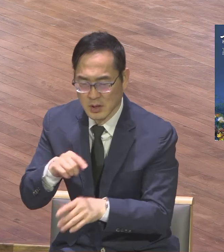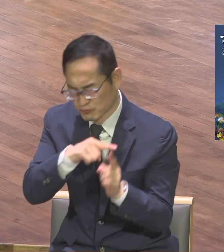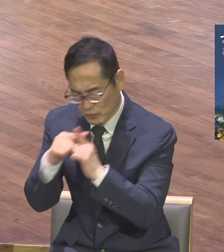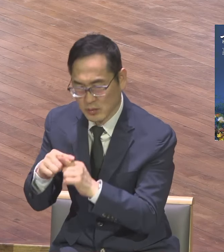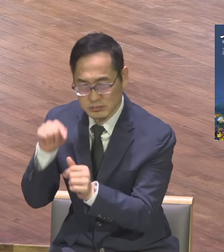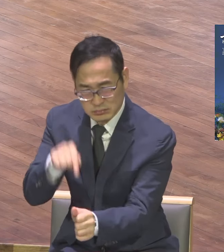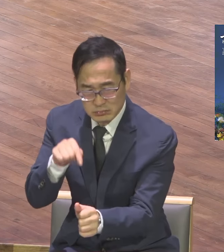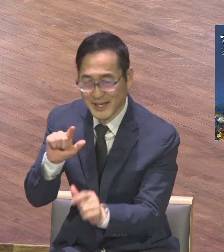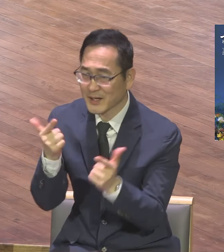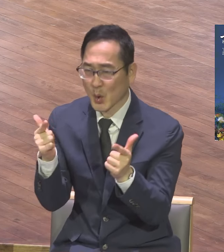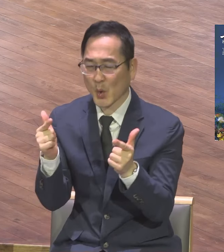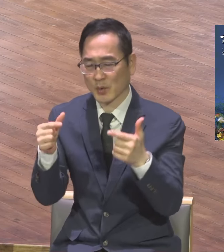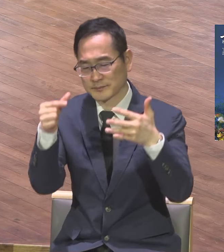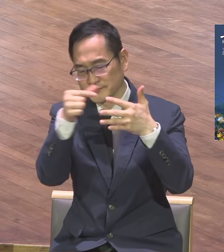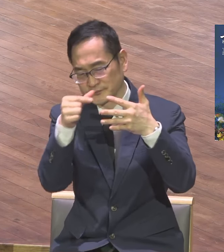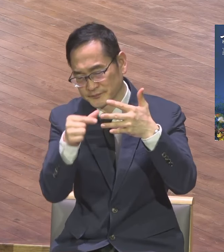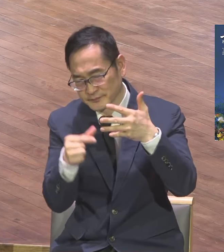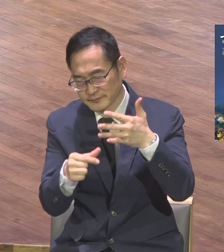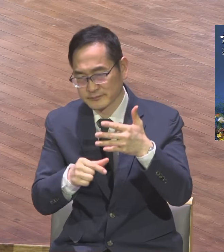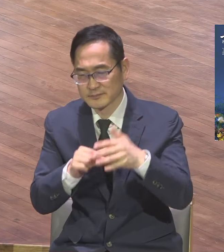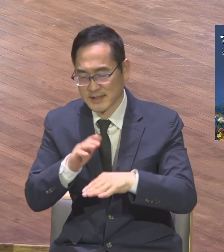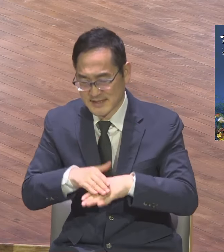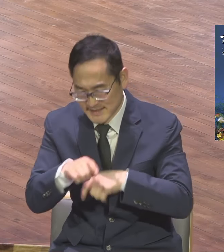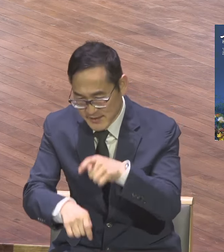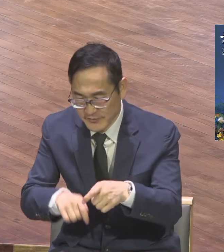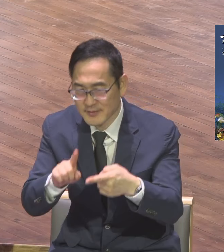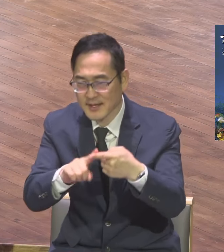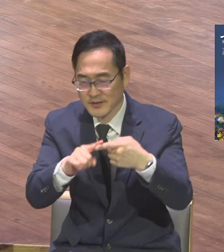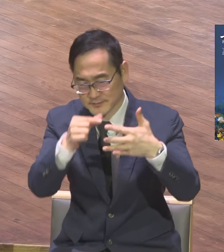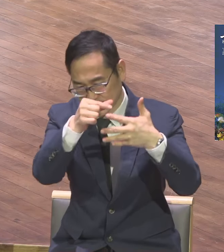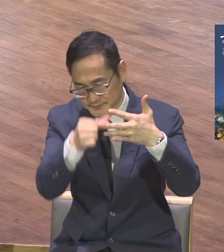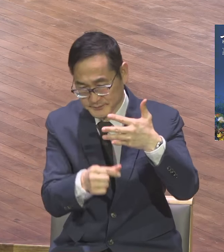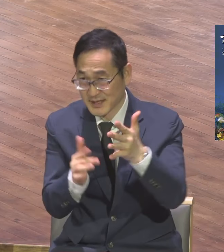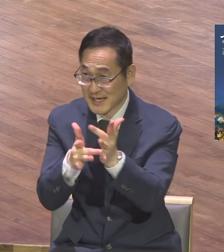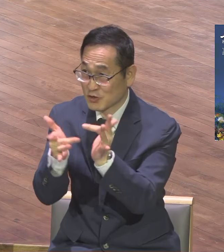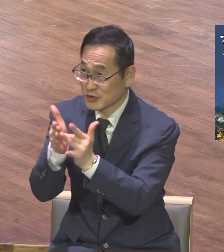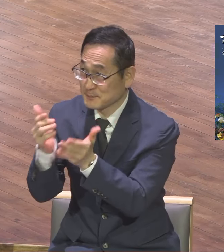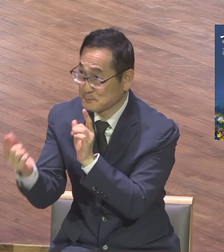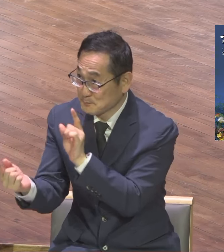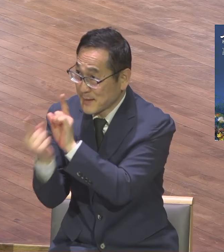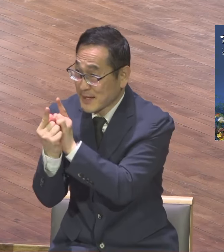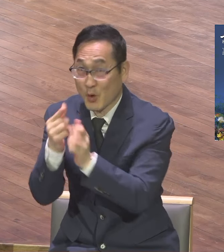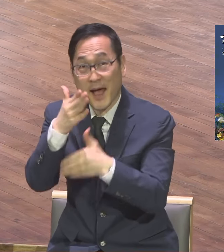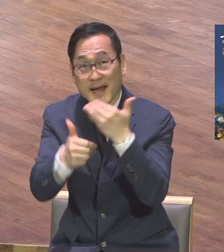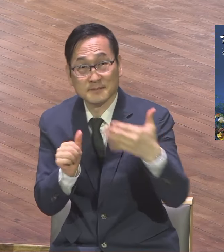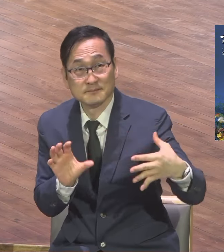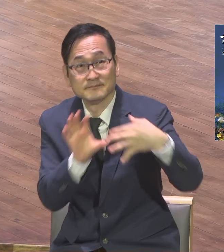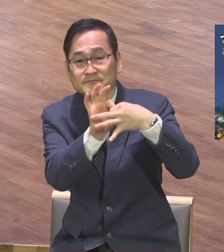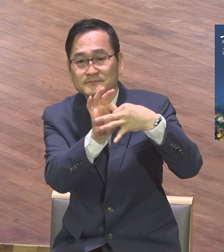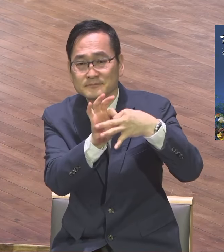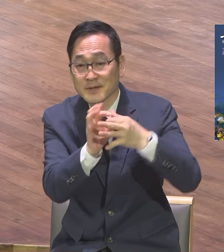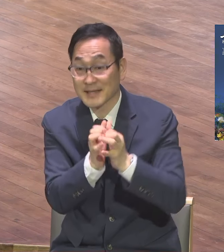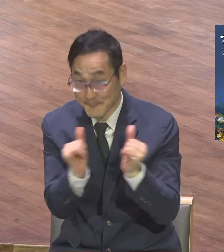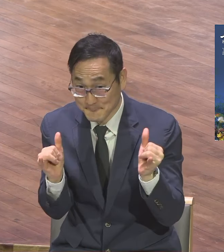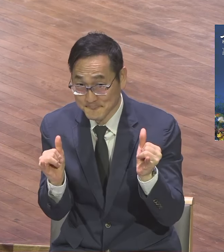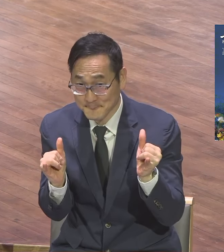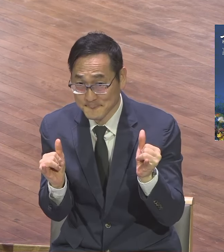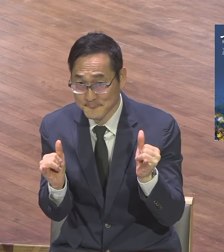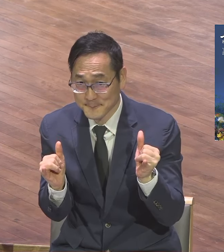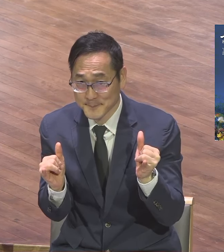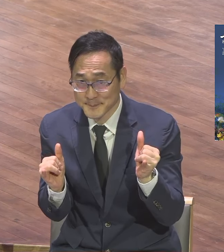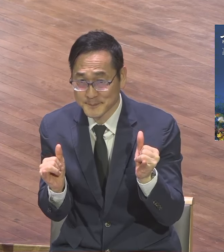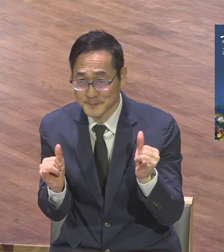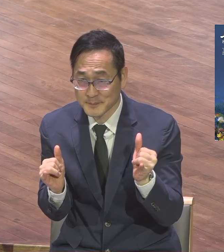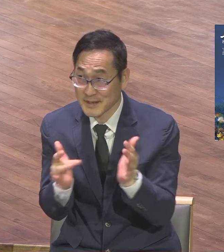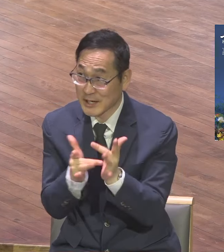행함의 순서를 여기 잘 보여주고 있어요. 예수 그리스도를 통해서 하나님과의 화목 관계가 회복된 사람은